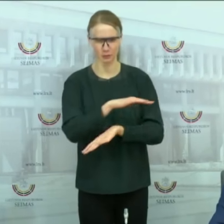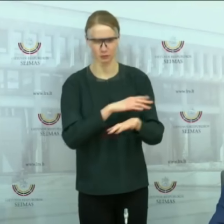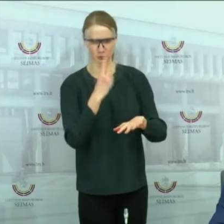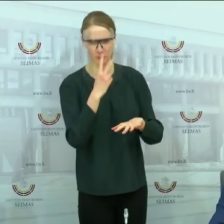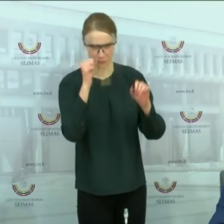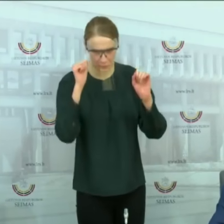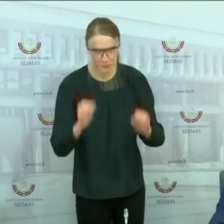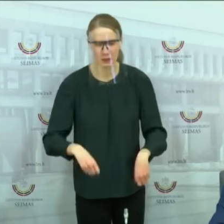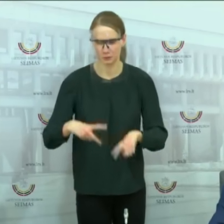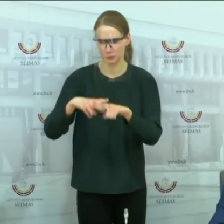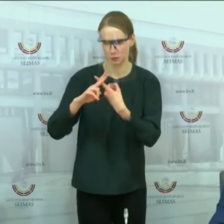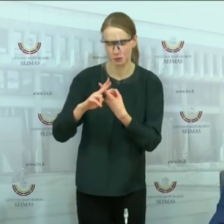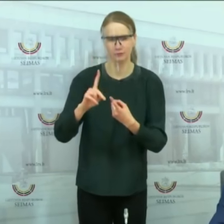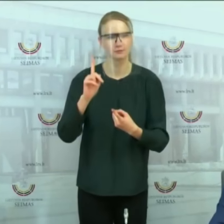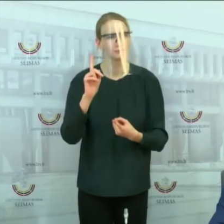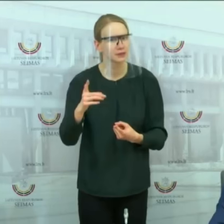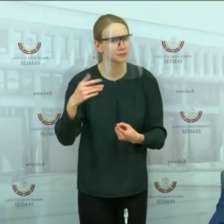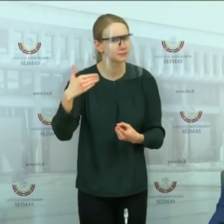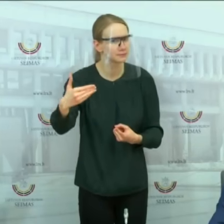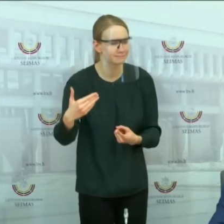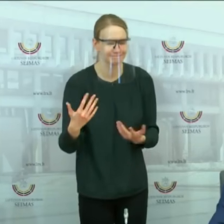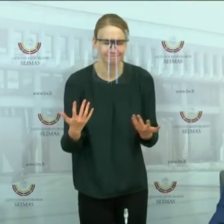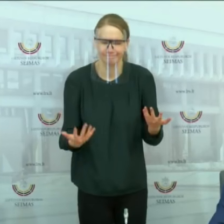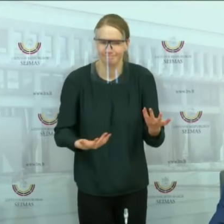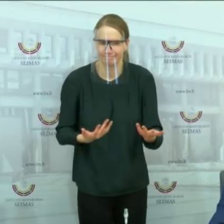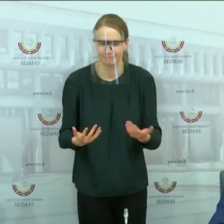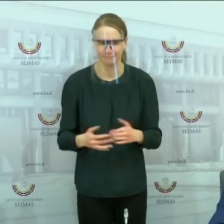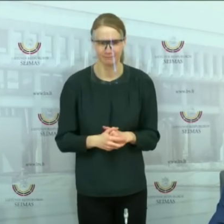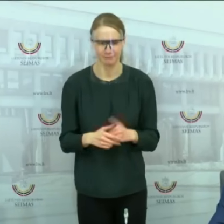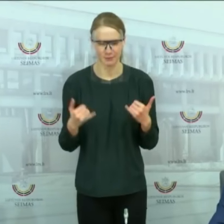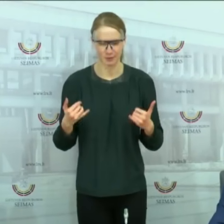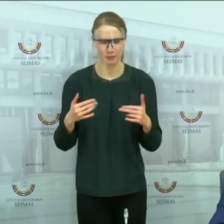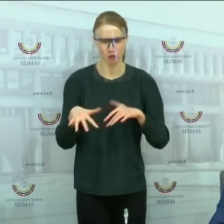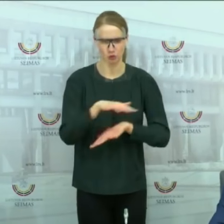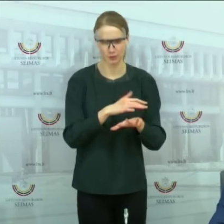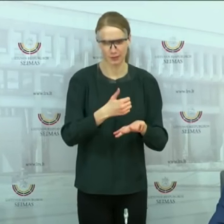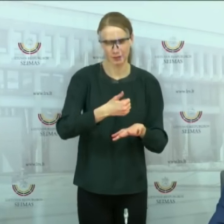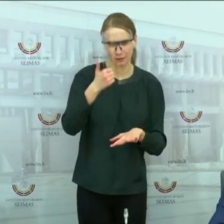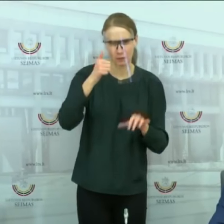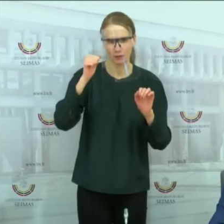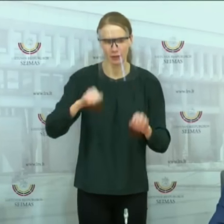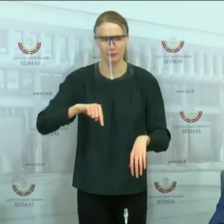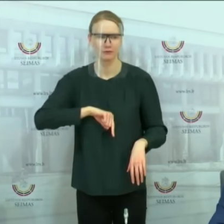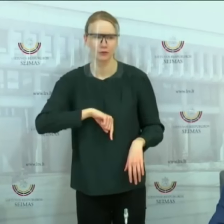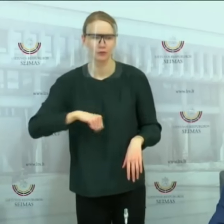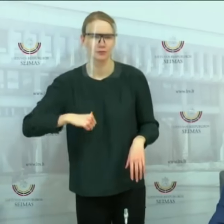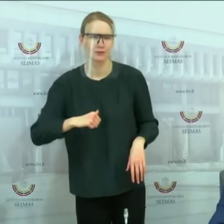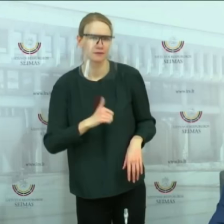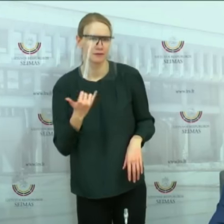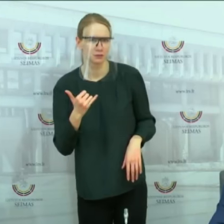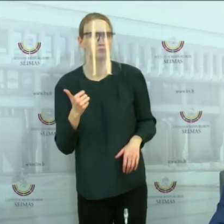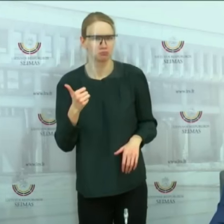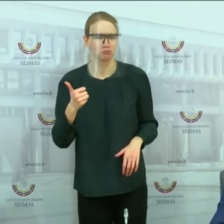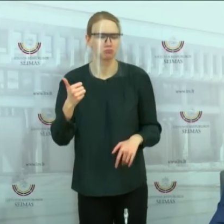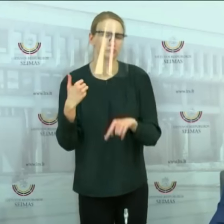kas situacija yra gerėjanti ir tai leidžia optimistiškiau vertinti, dėl to ir premjeras,